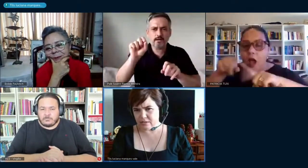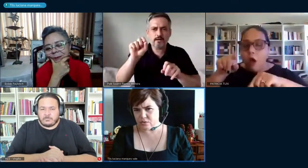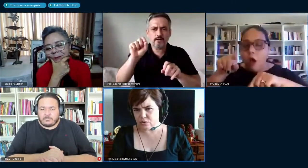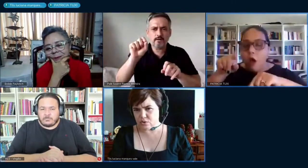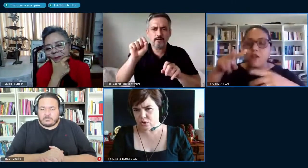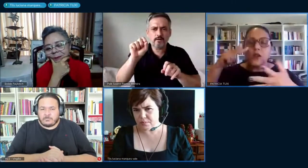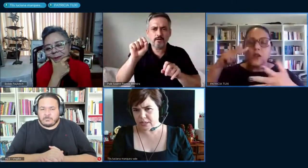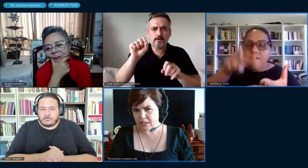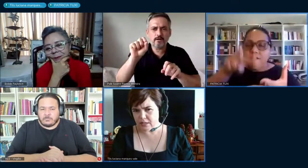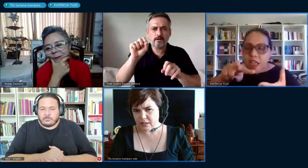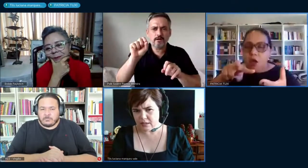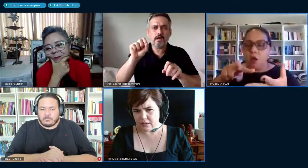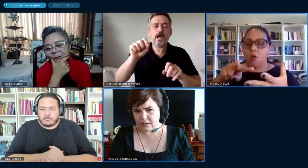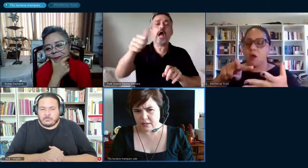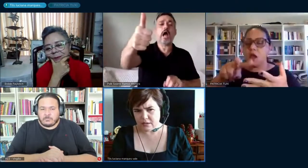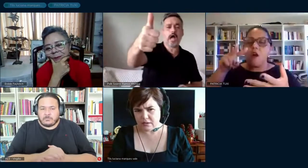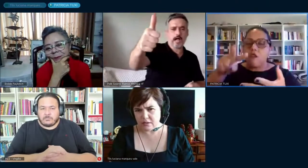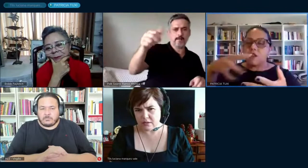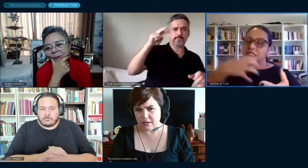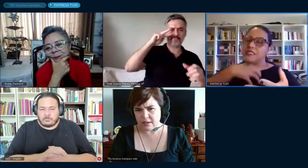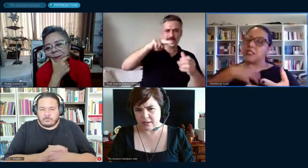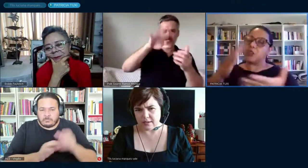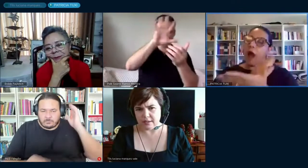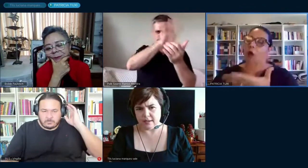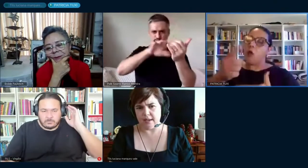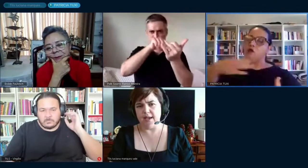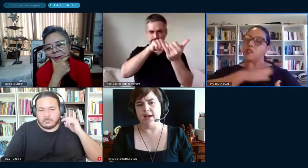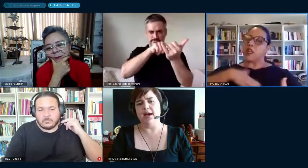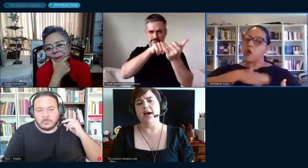Peraí, sobre...